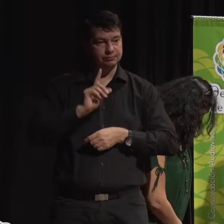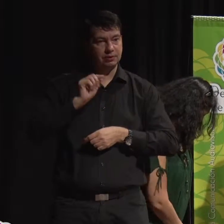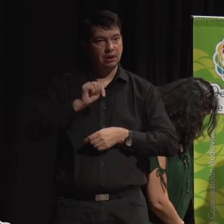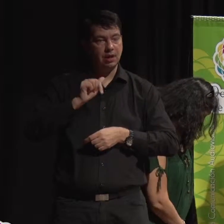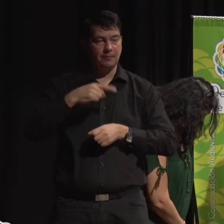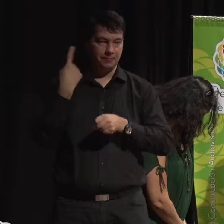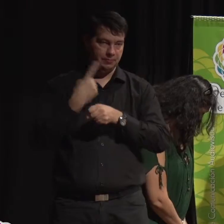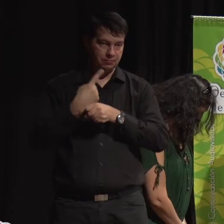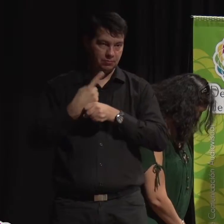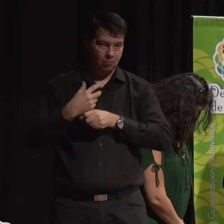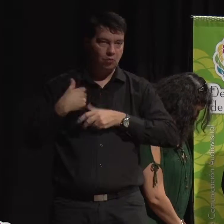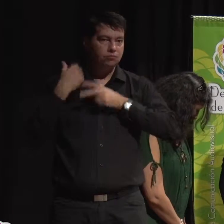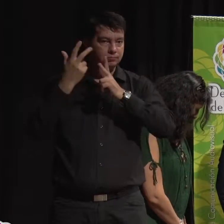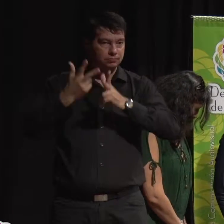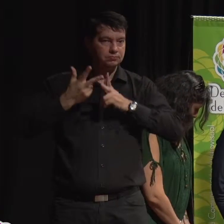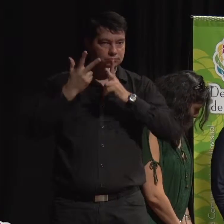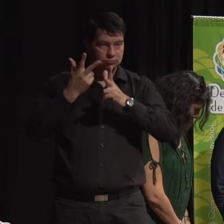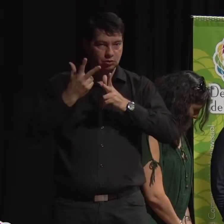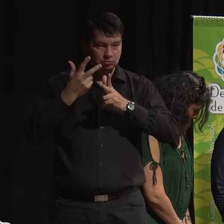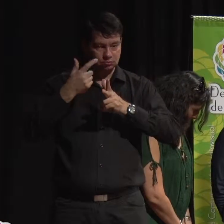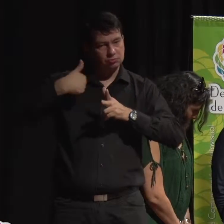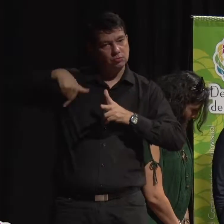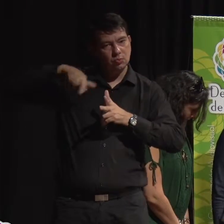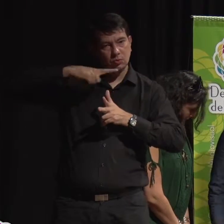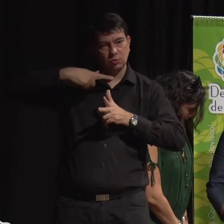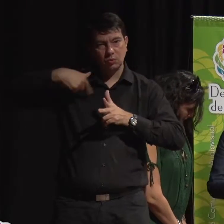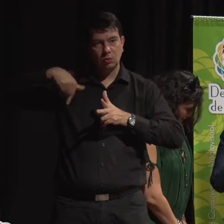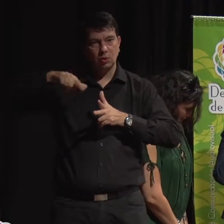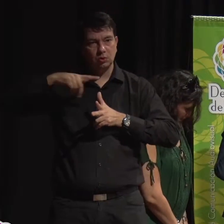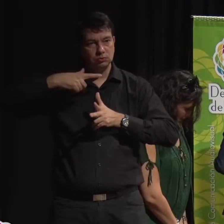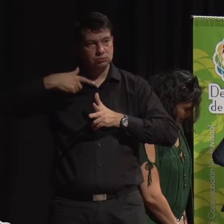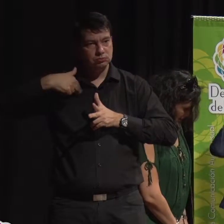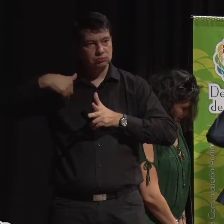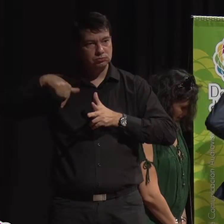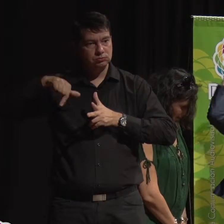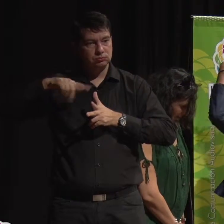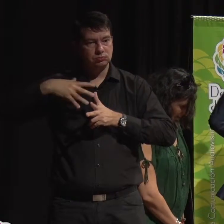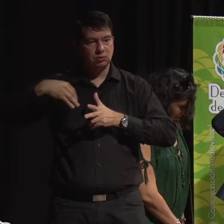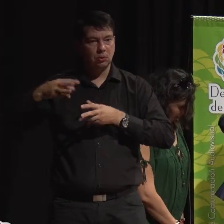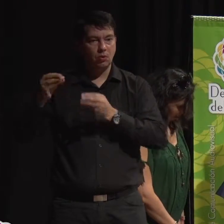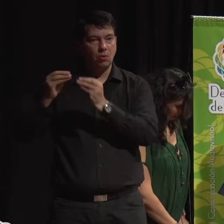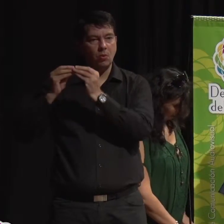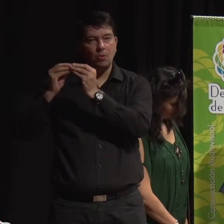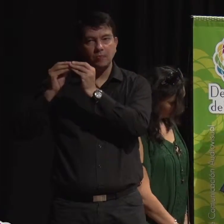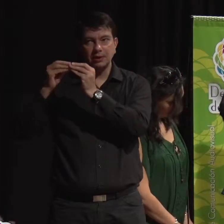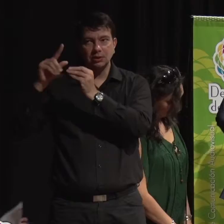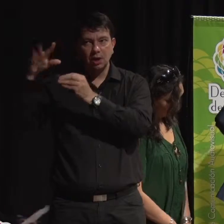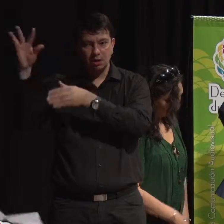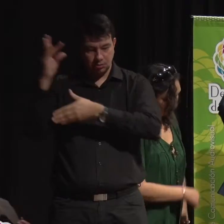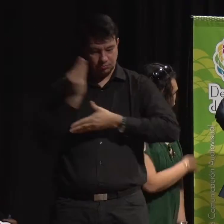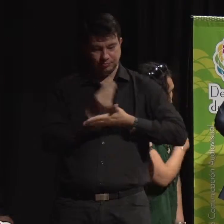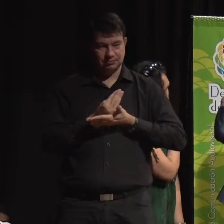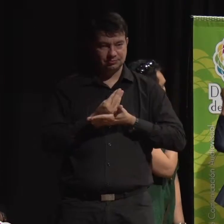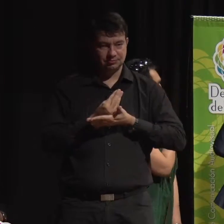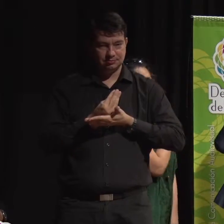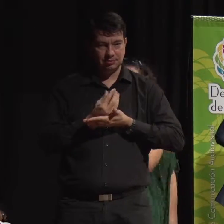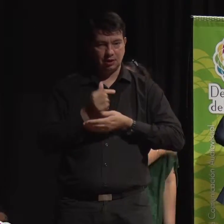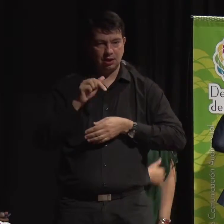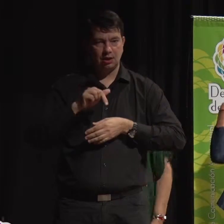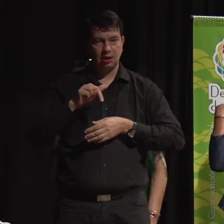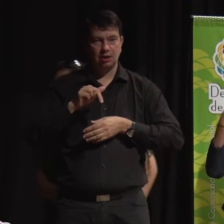contamos que venimos en representación de nuestros compañeros con que no nos reunimos